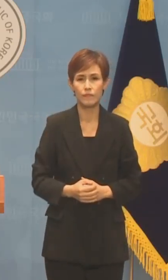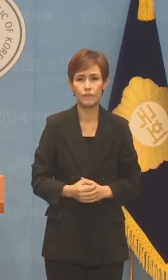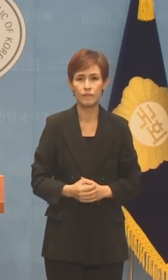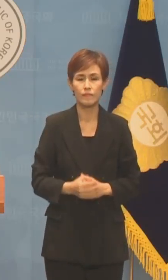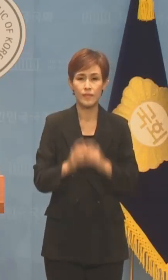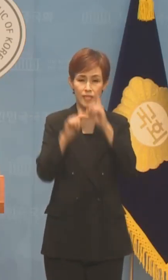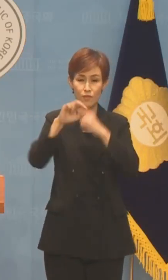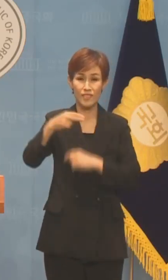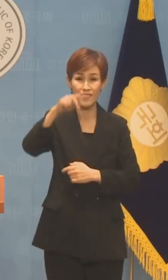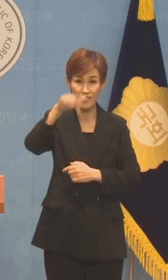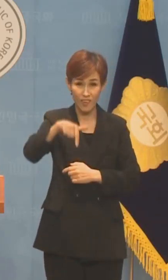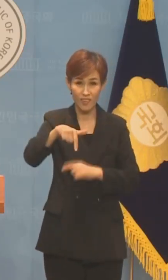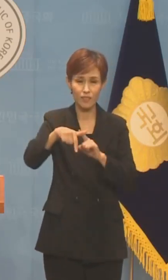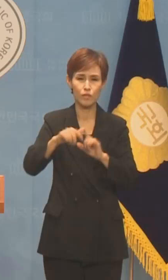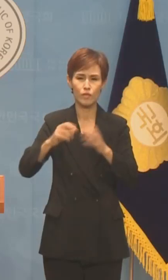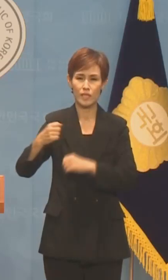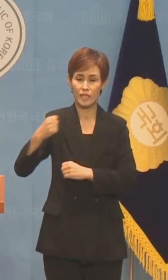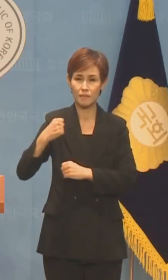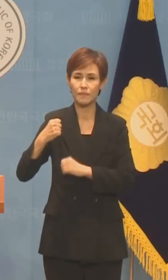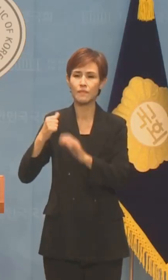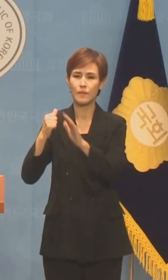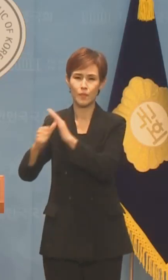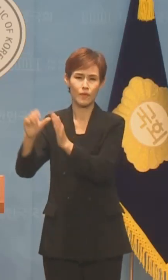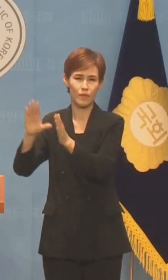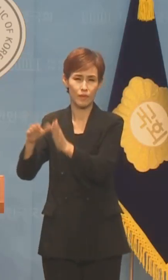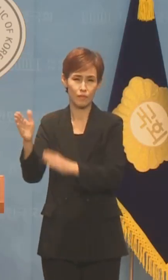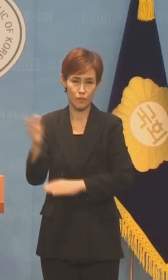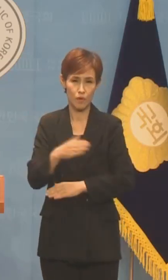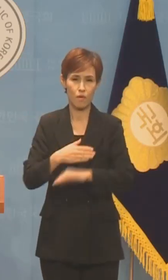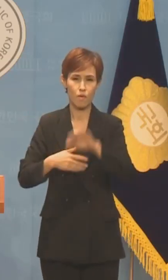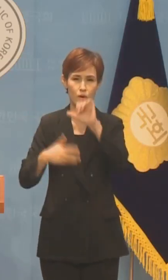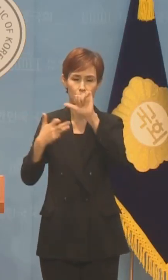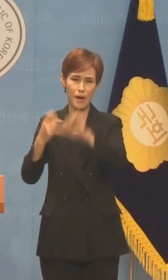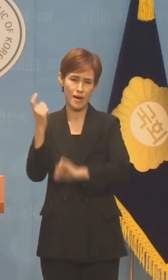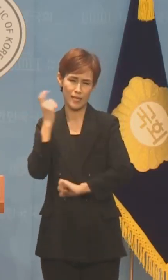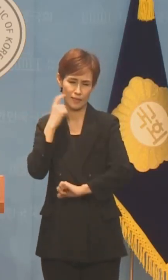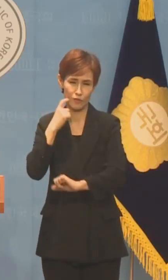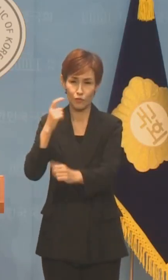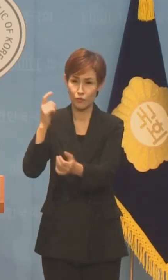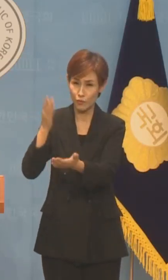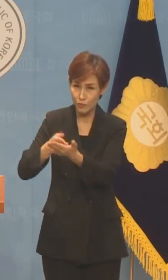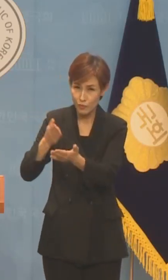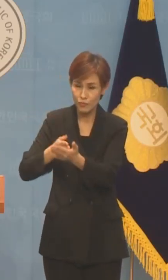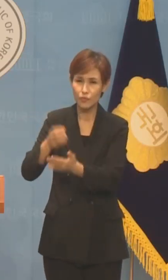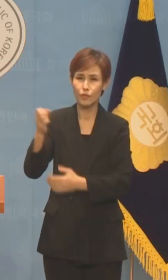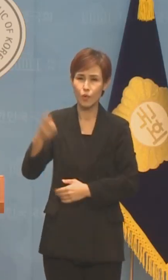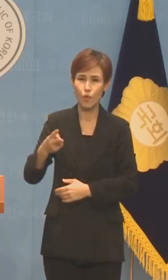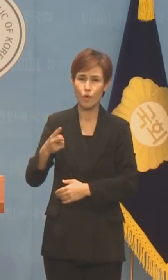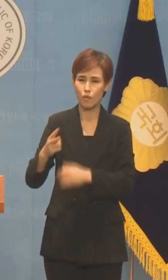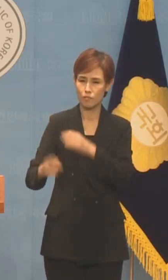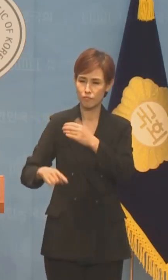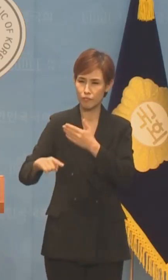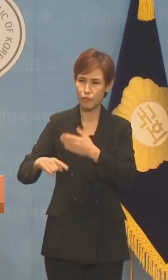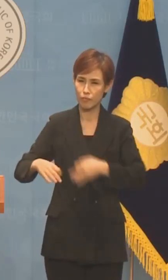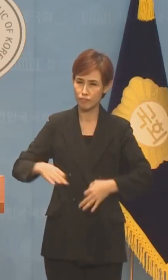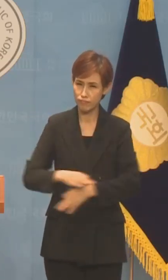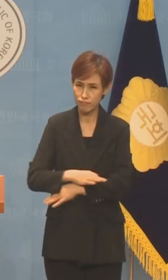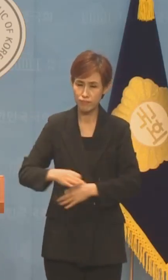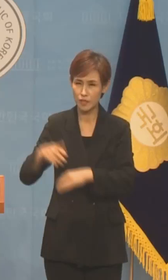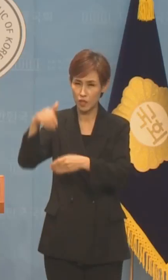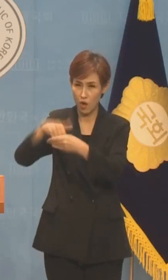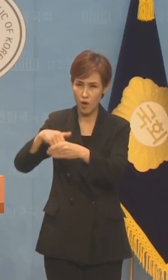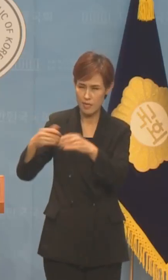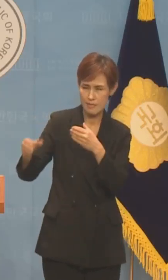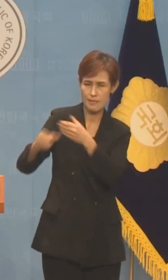이준석 의원은 국힘 당대표 시절부터 5.18 가짜뉴스, 부정선거 음모론 등과 결연히